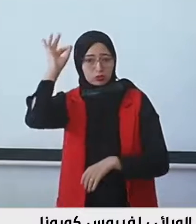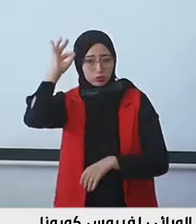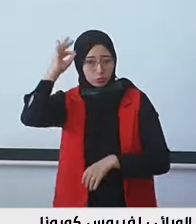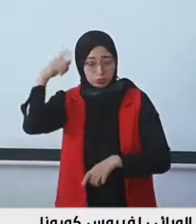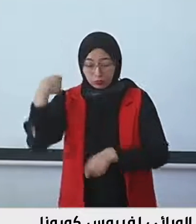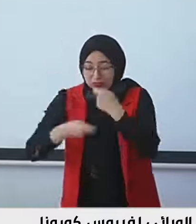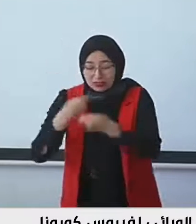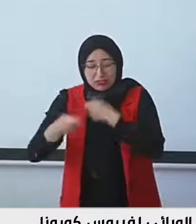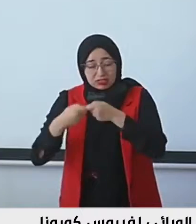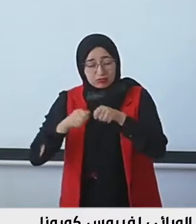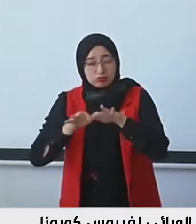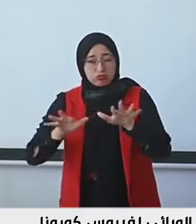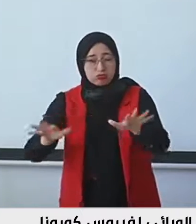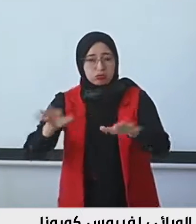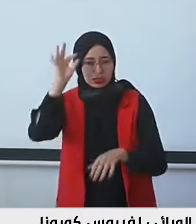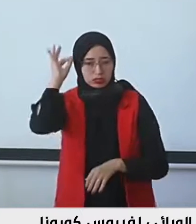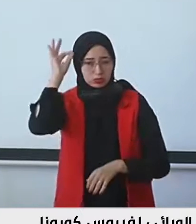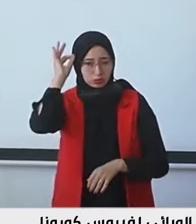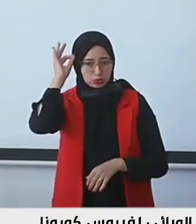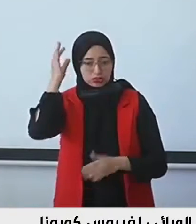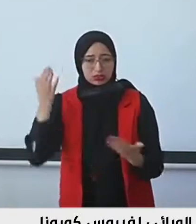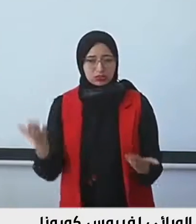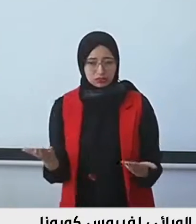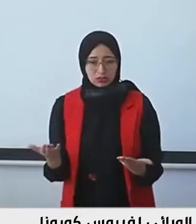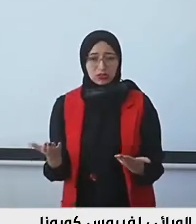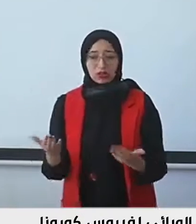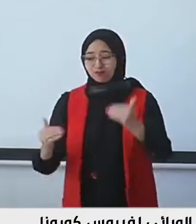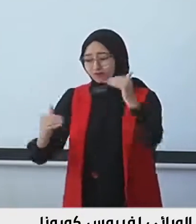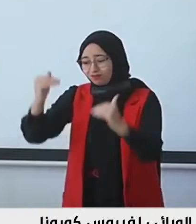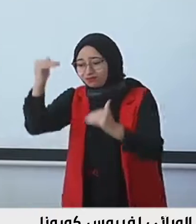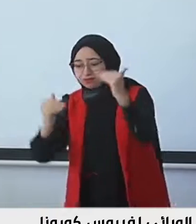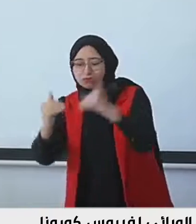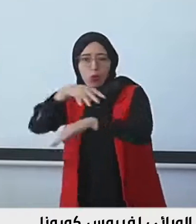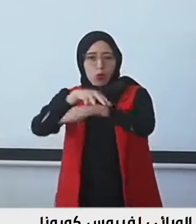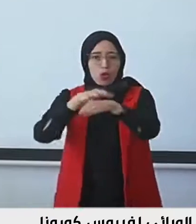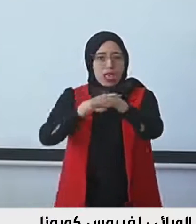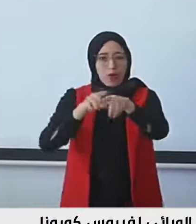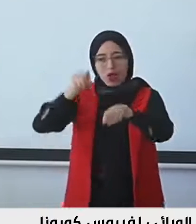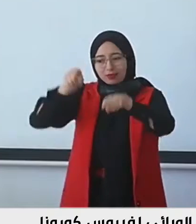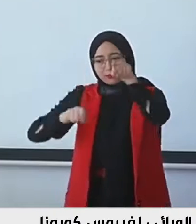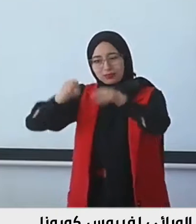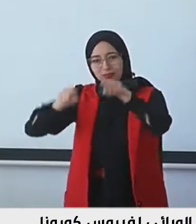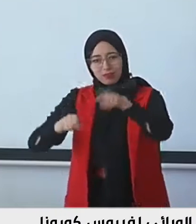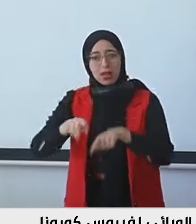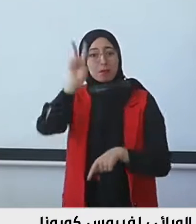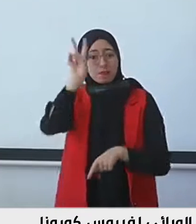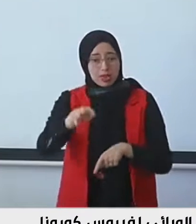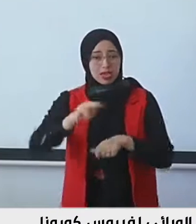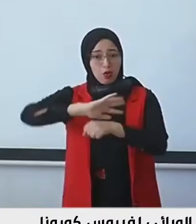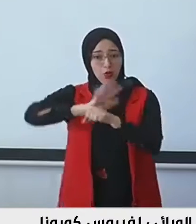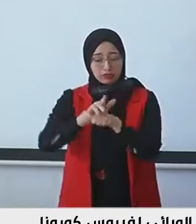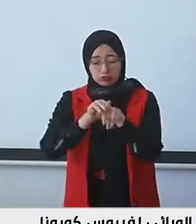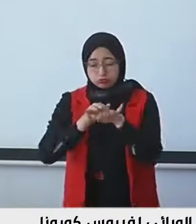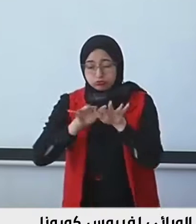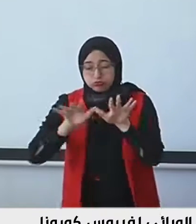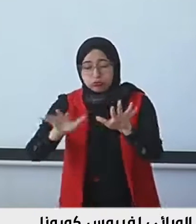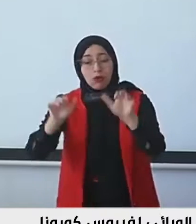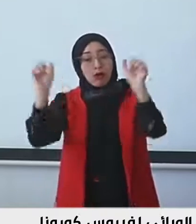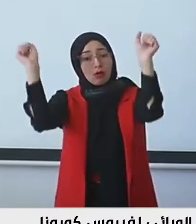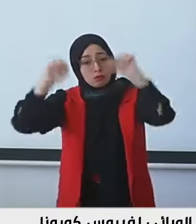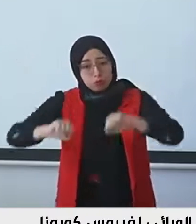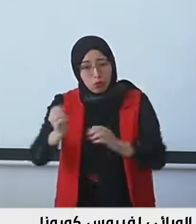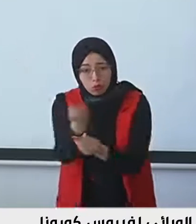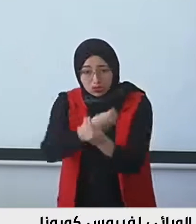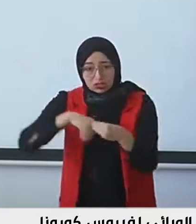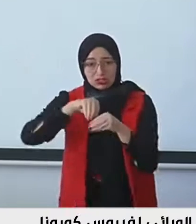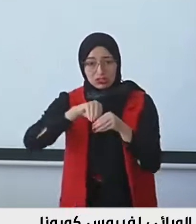ينتشر بصفة كبيرة، طبعا بصفة متفاوتة بين الجهات، أما قاعد ينتشر ويجي ينتشر أكثر من